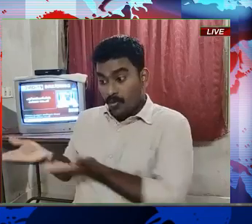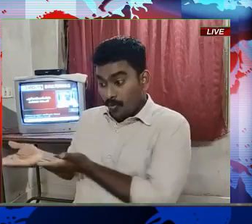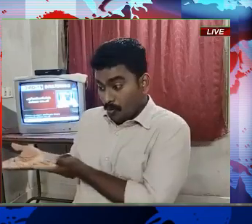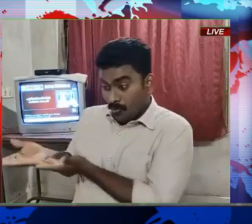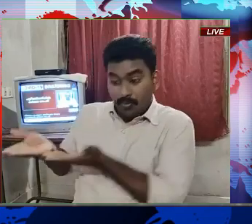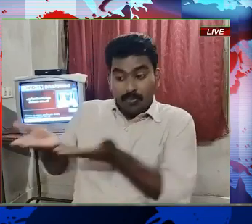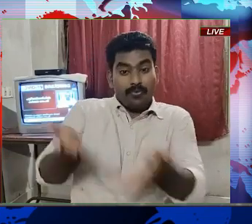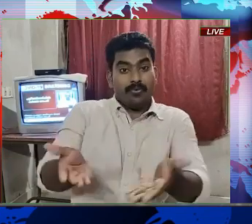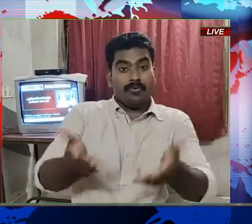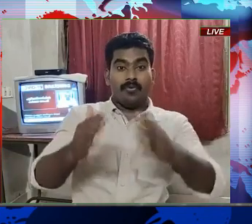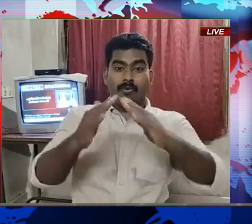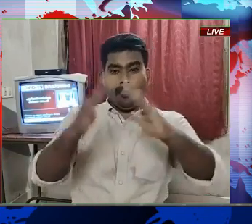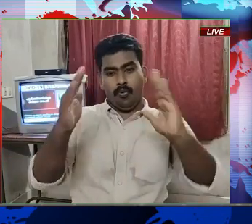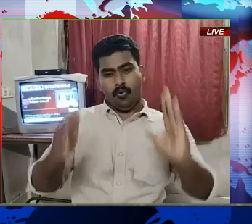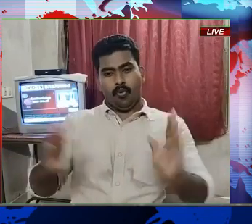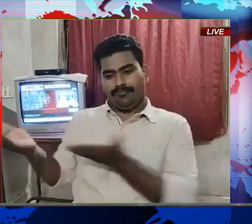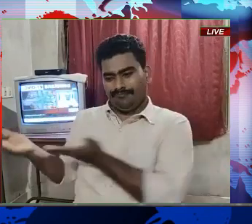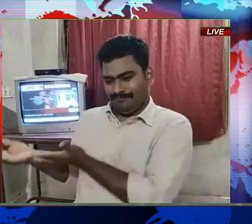കൊറോണ സംബന്ധിച്ച്